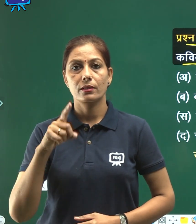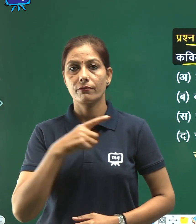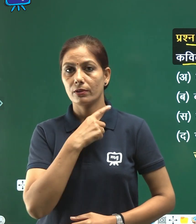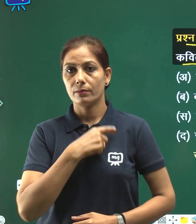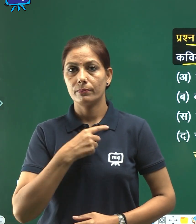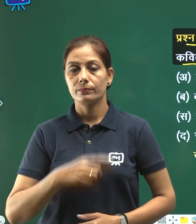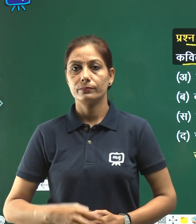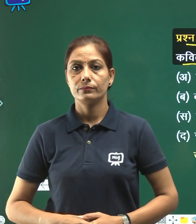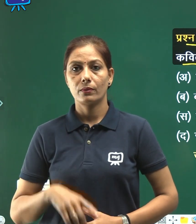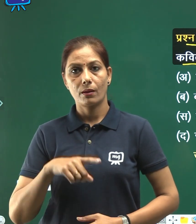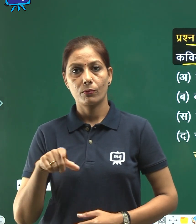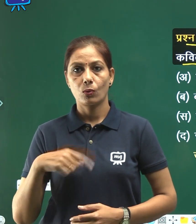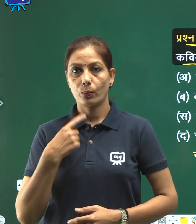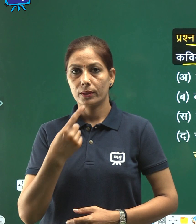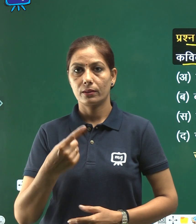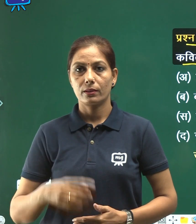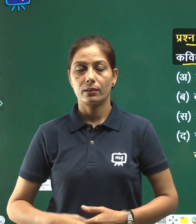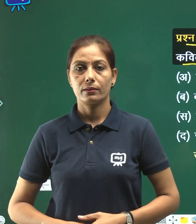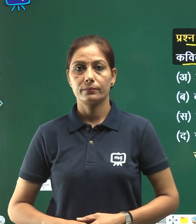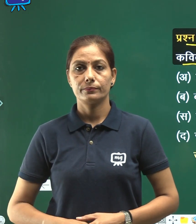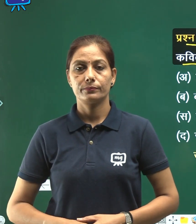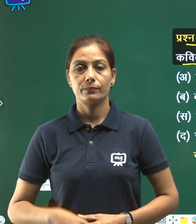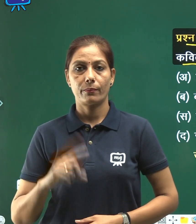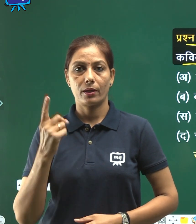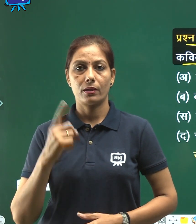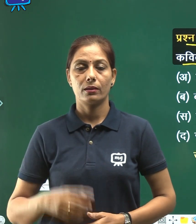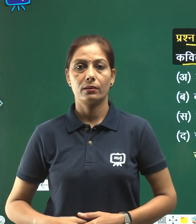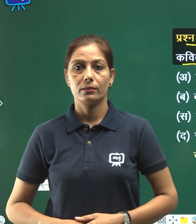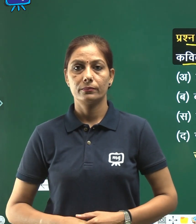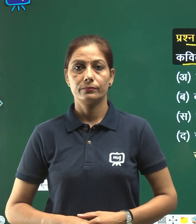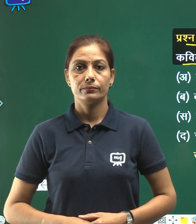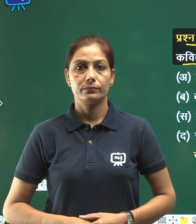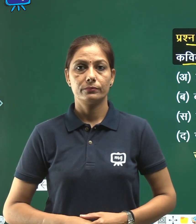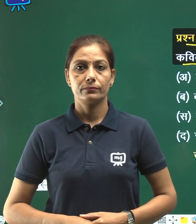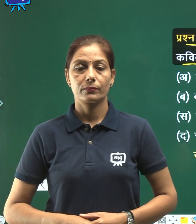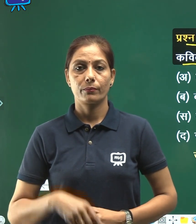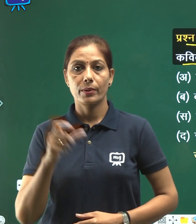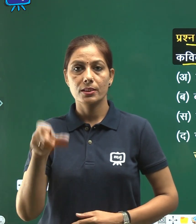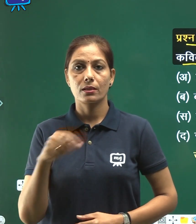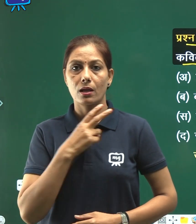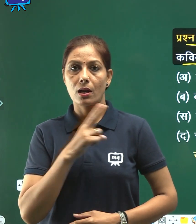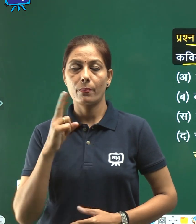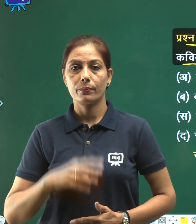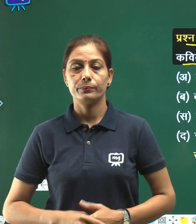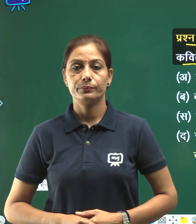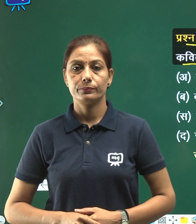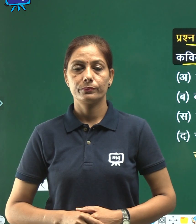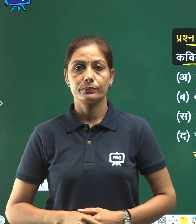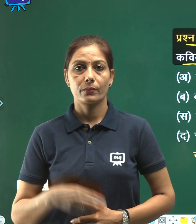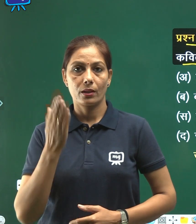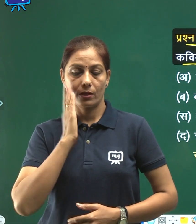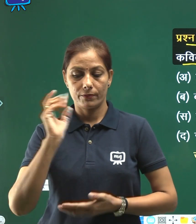विकल्प आपको बताना है। पहला कुंवर नारायण ने,